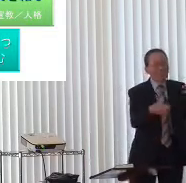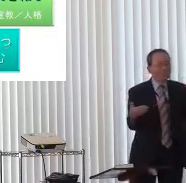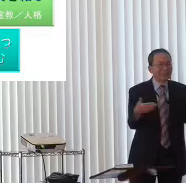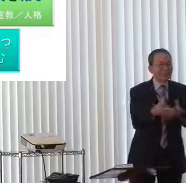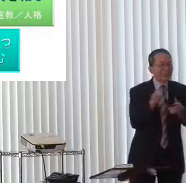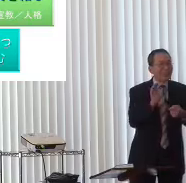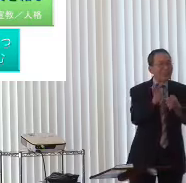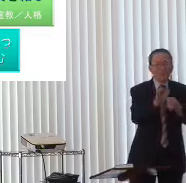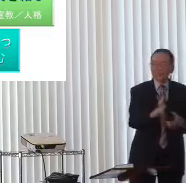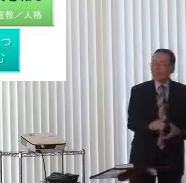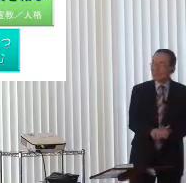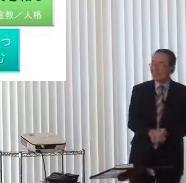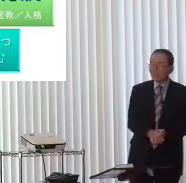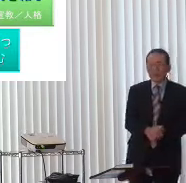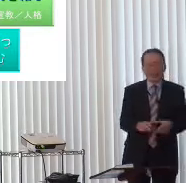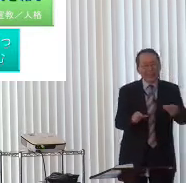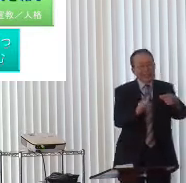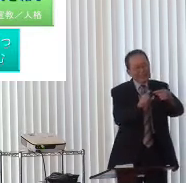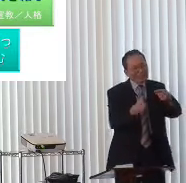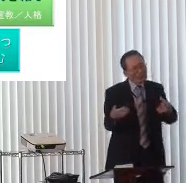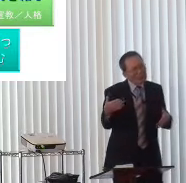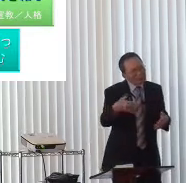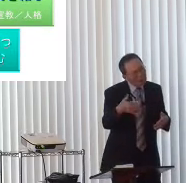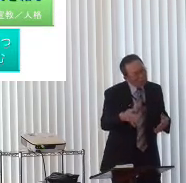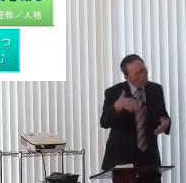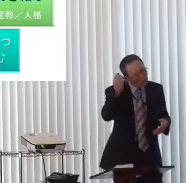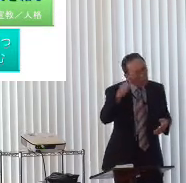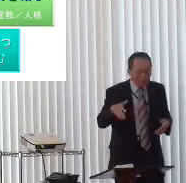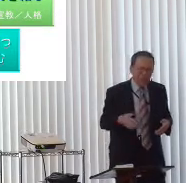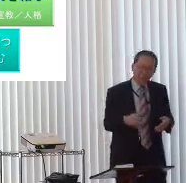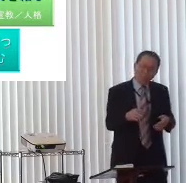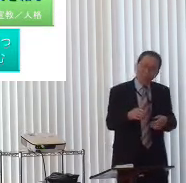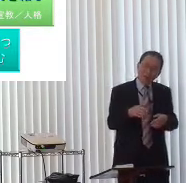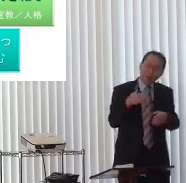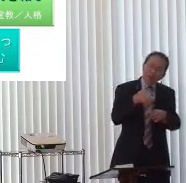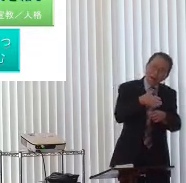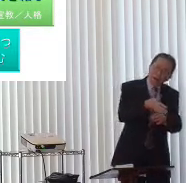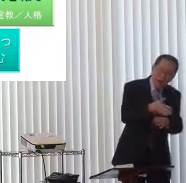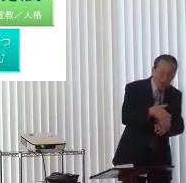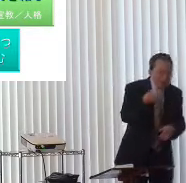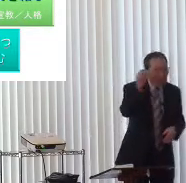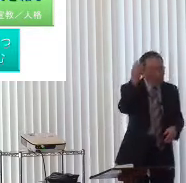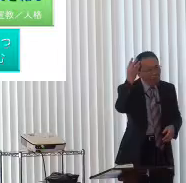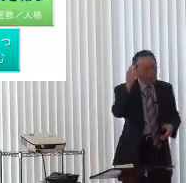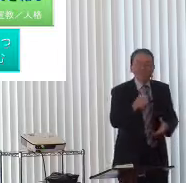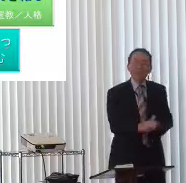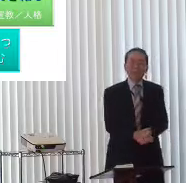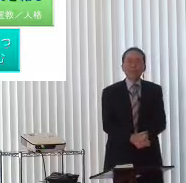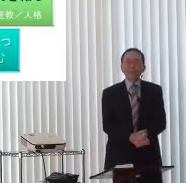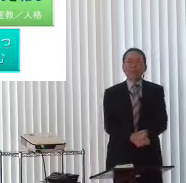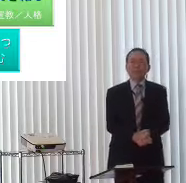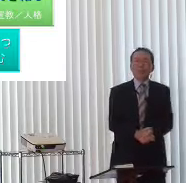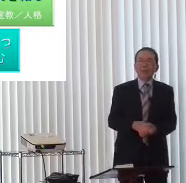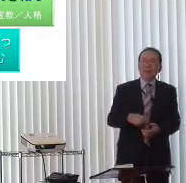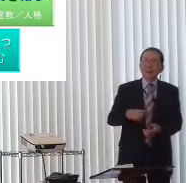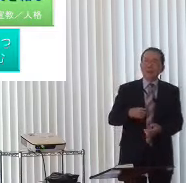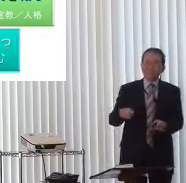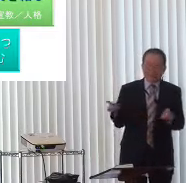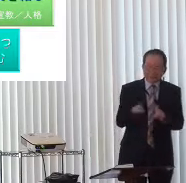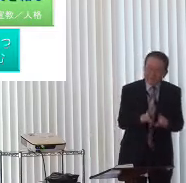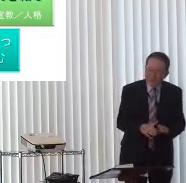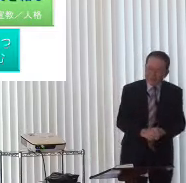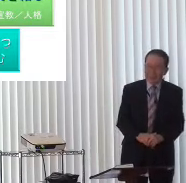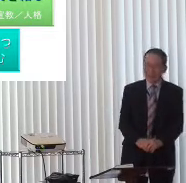1月の半ばまでは覚えてたんですがみたいなことがないようにですね、ぜひ、もちろん私も含めてですけれども、